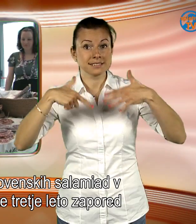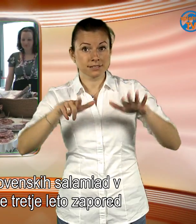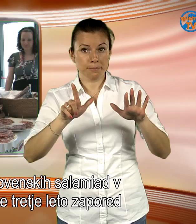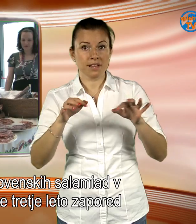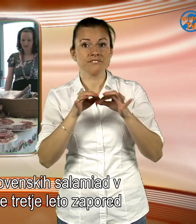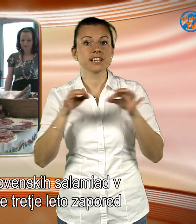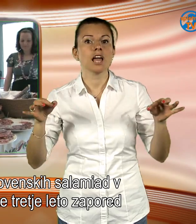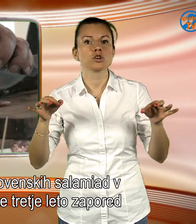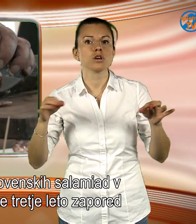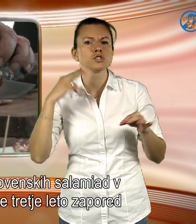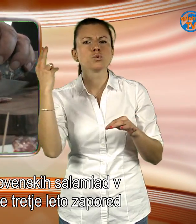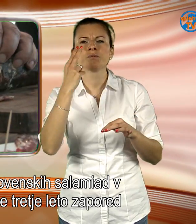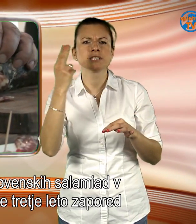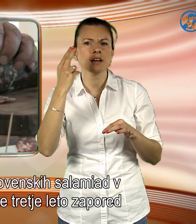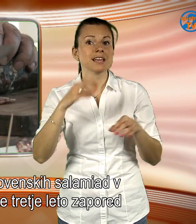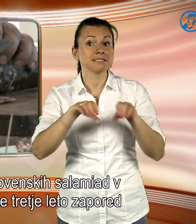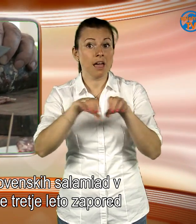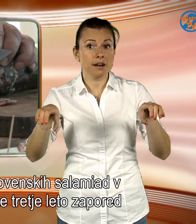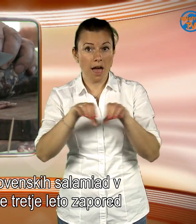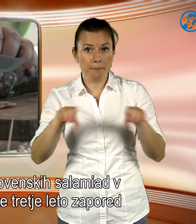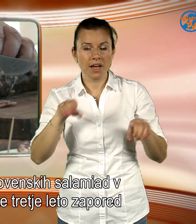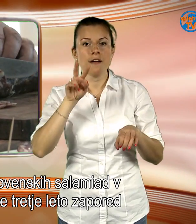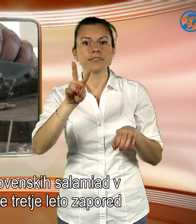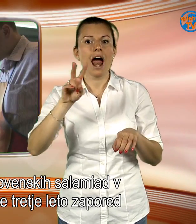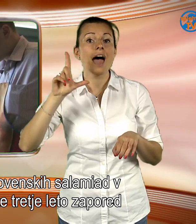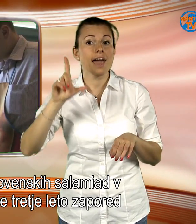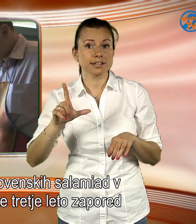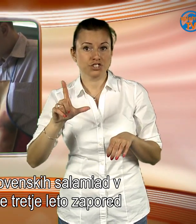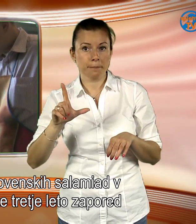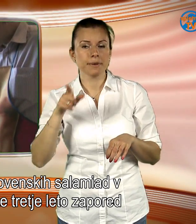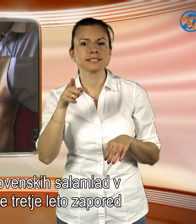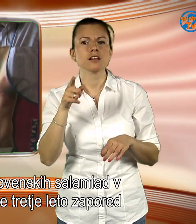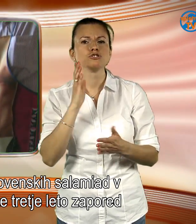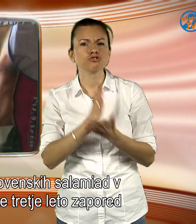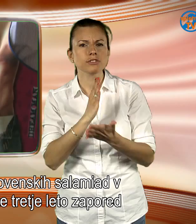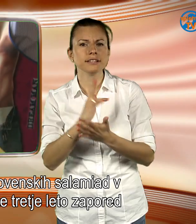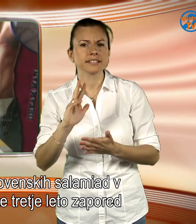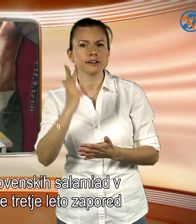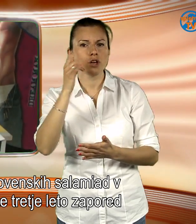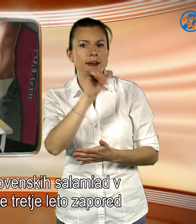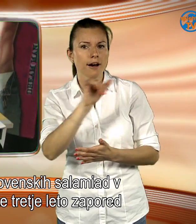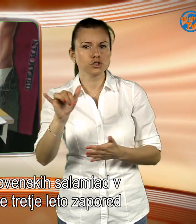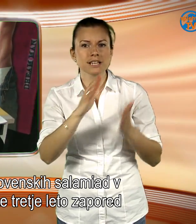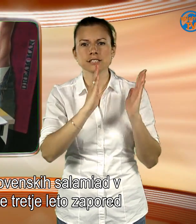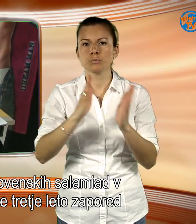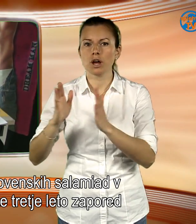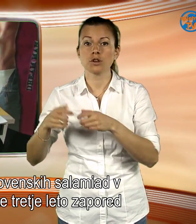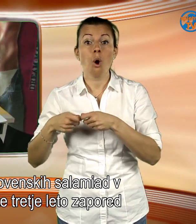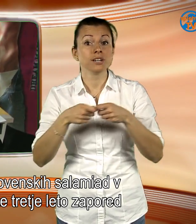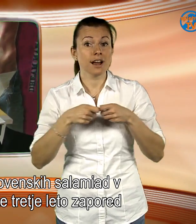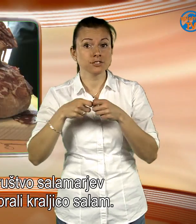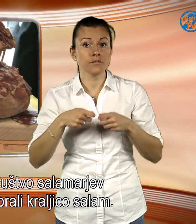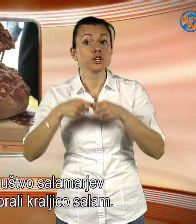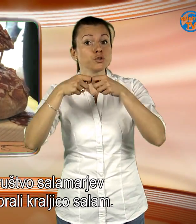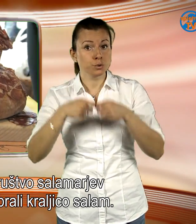Na 17. finalu slovenskih salamijad v Laškem, ki ga že tretje leto zapored organizira Društvo salamarjev Sevnica,